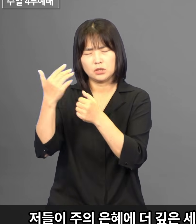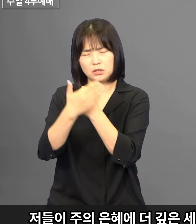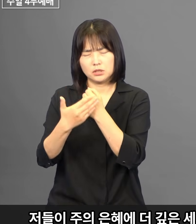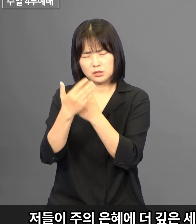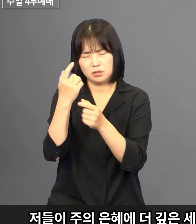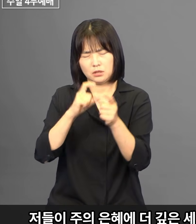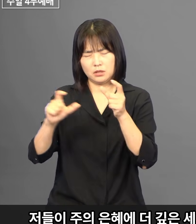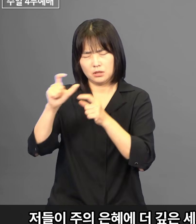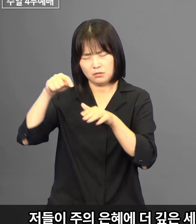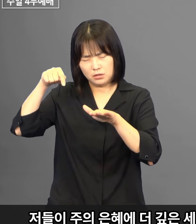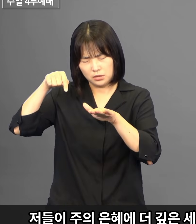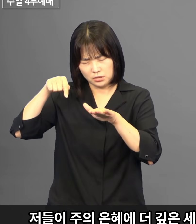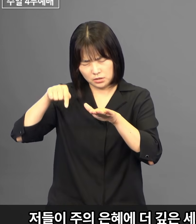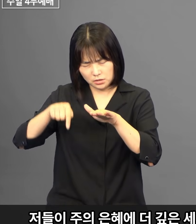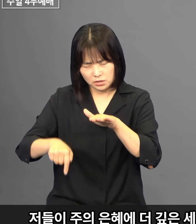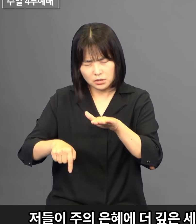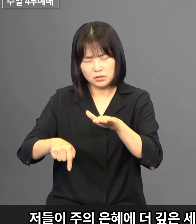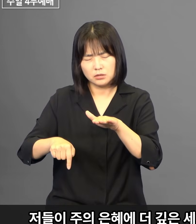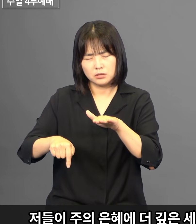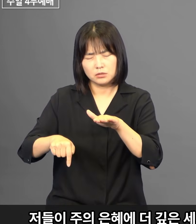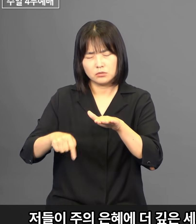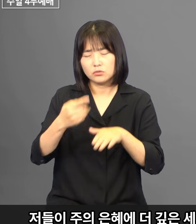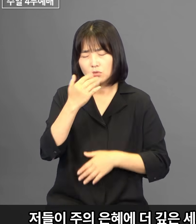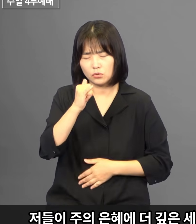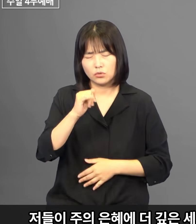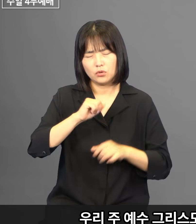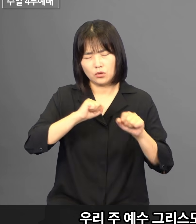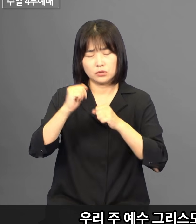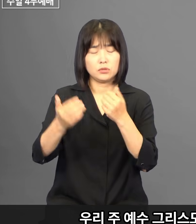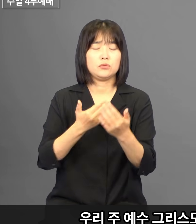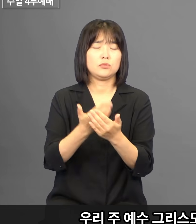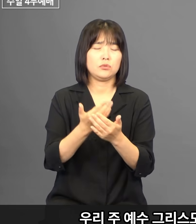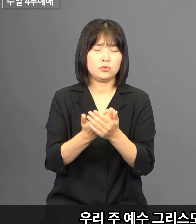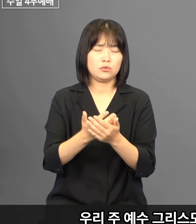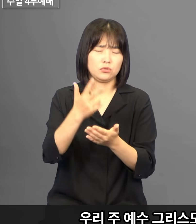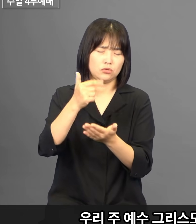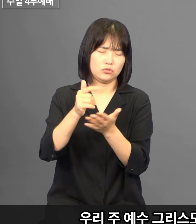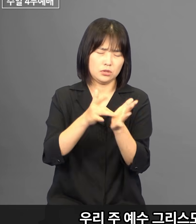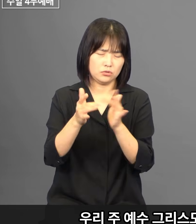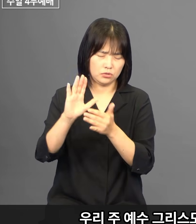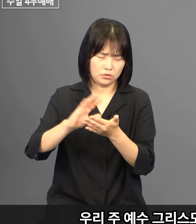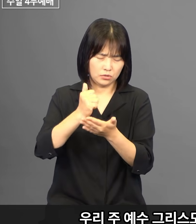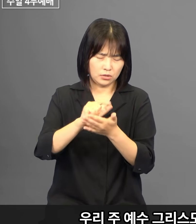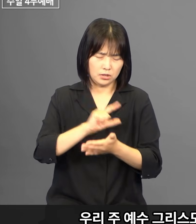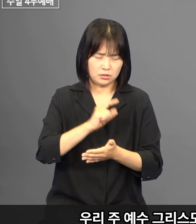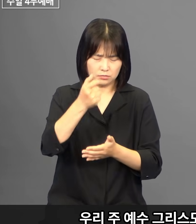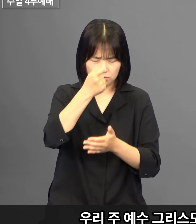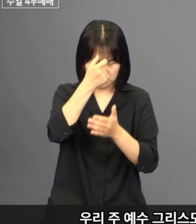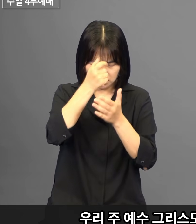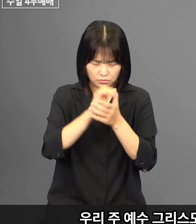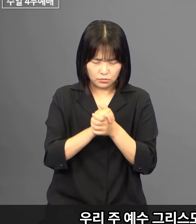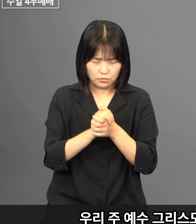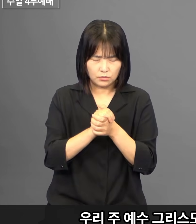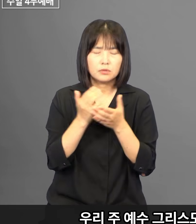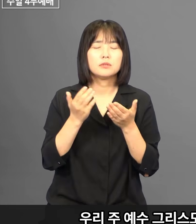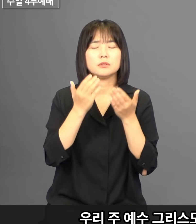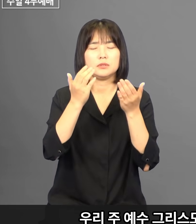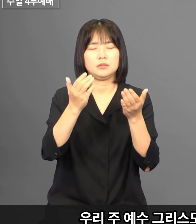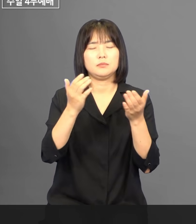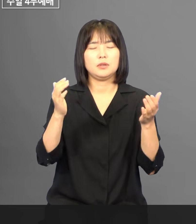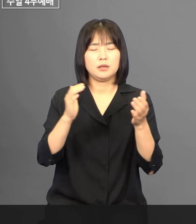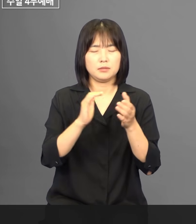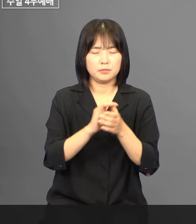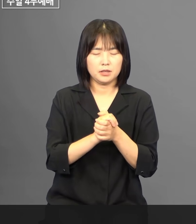세계로 들어갈 수 있도록 역사해 주옵소서. 우리 주 예수 그리스도 이름으로 간절히